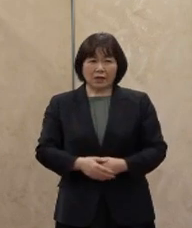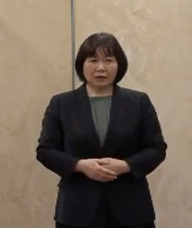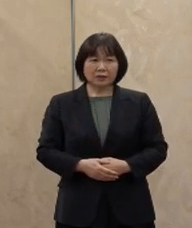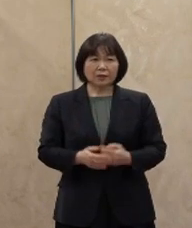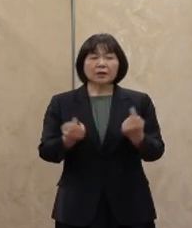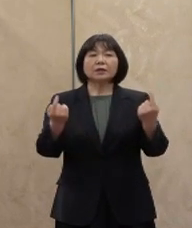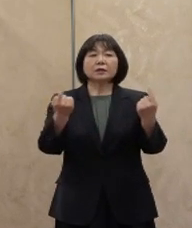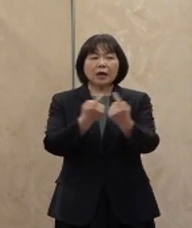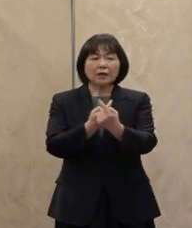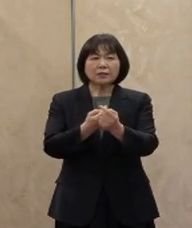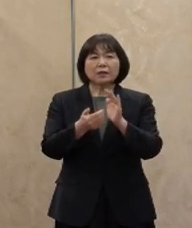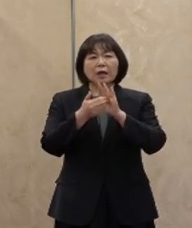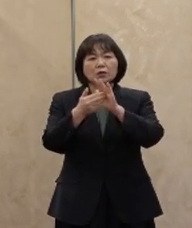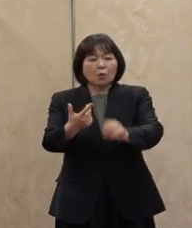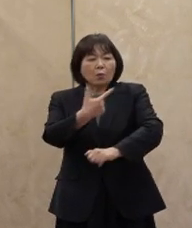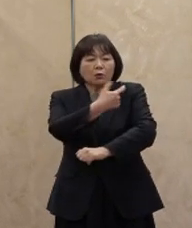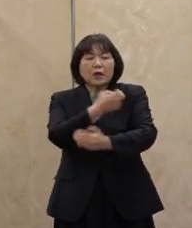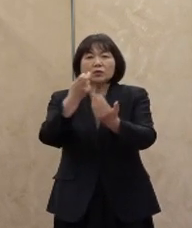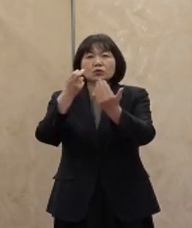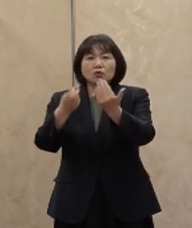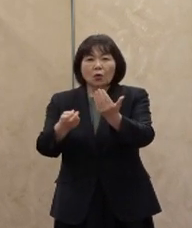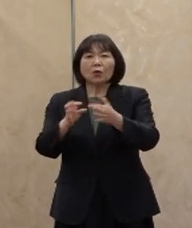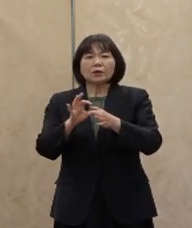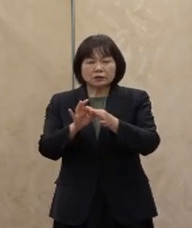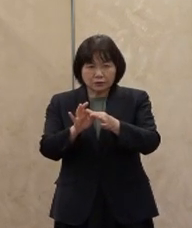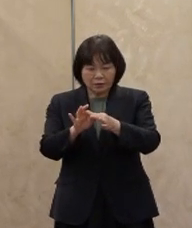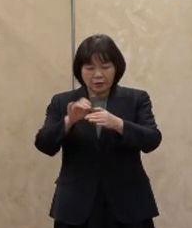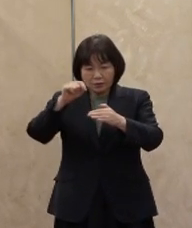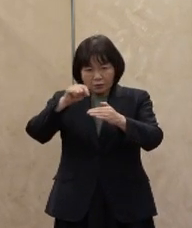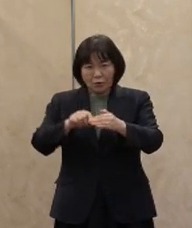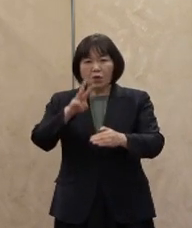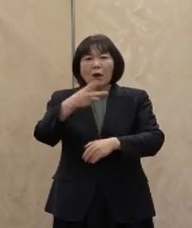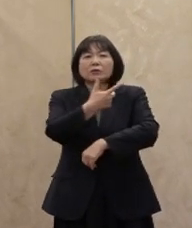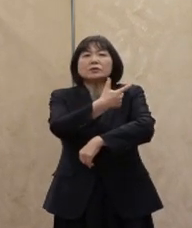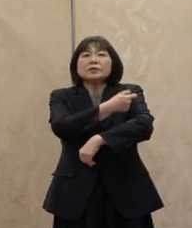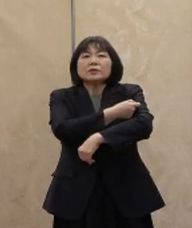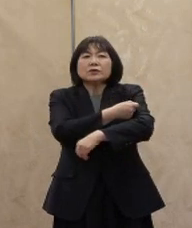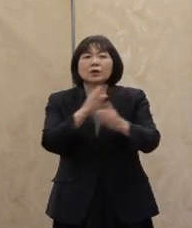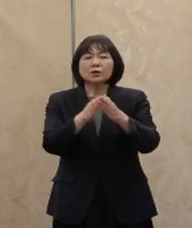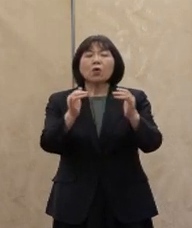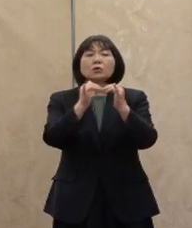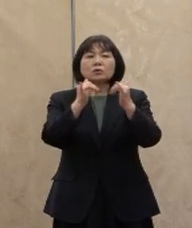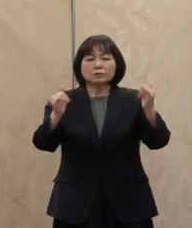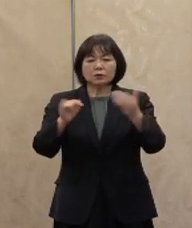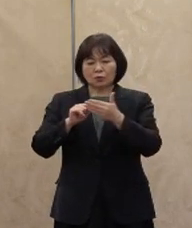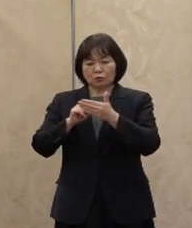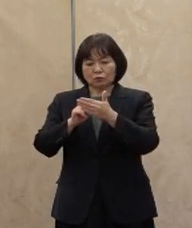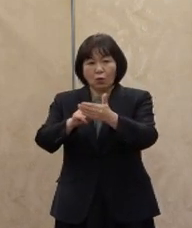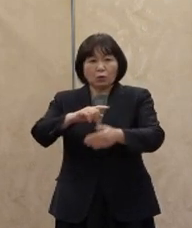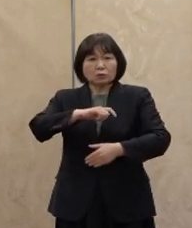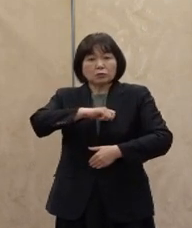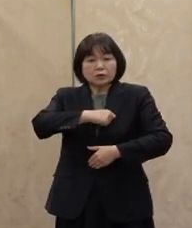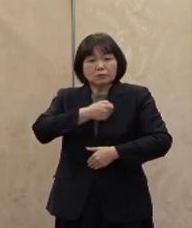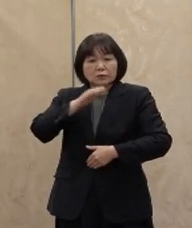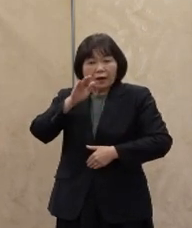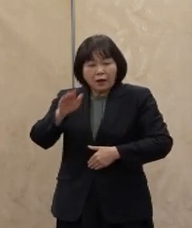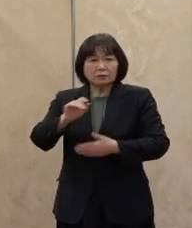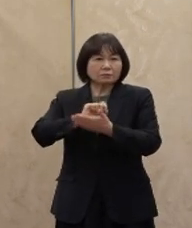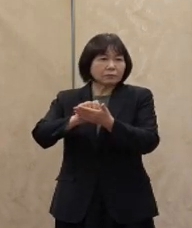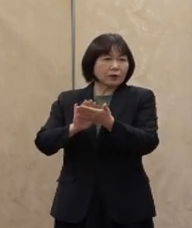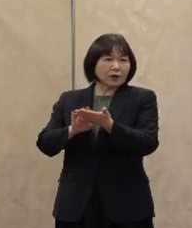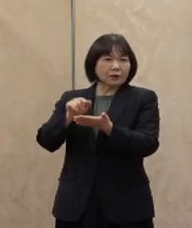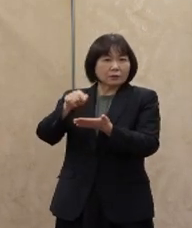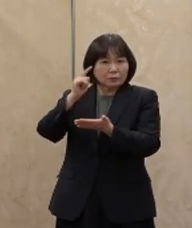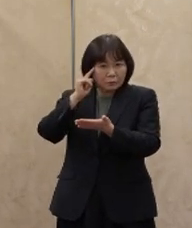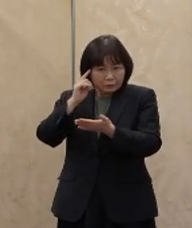法の中では、このワクチンの接種については、まあ、国民の努力義務というふうに位置づけられていると思うん